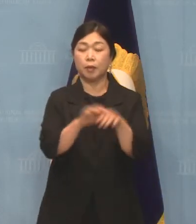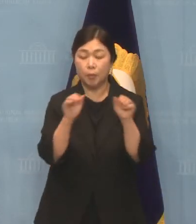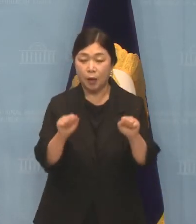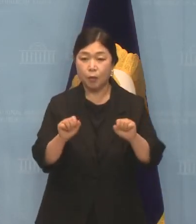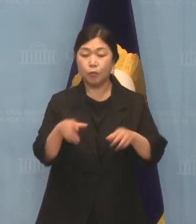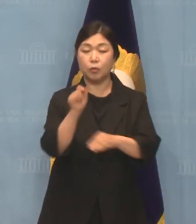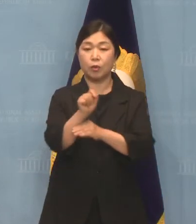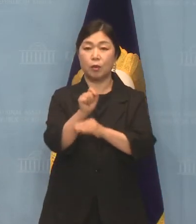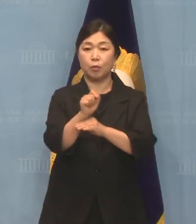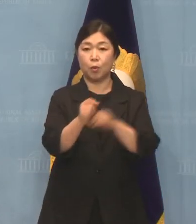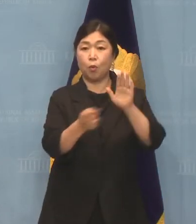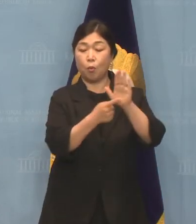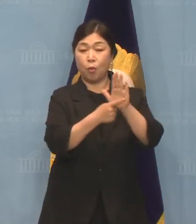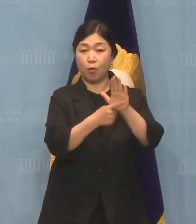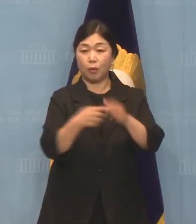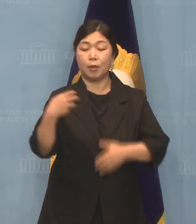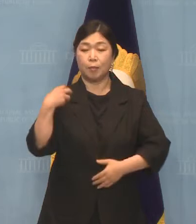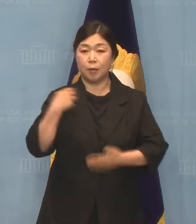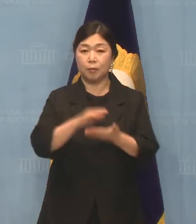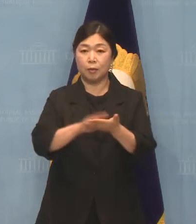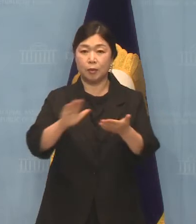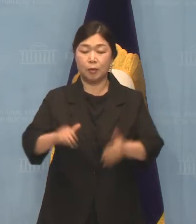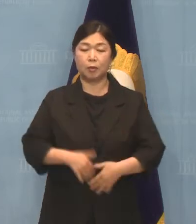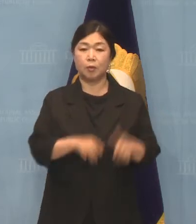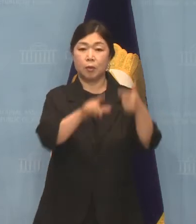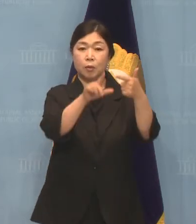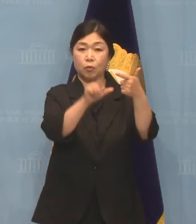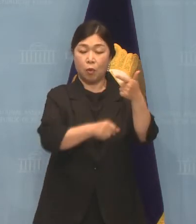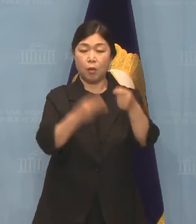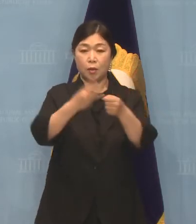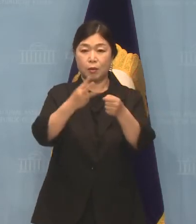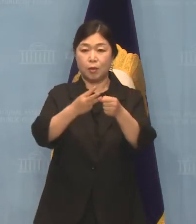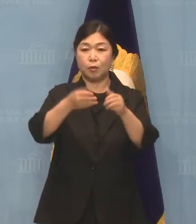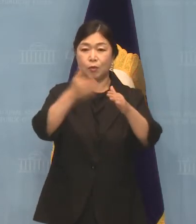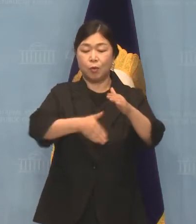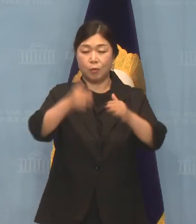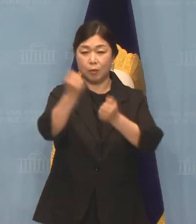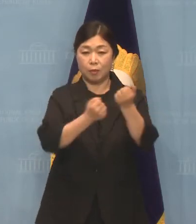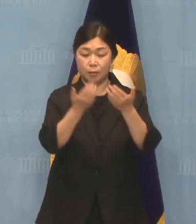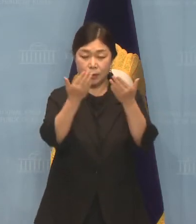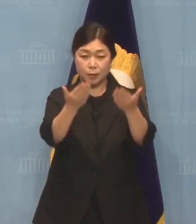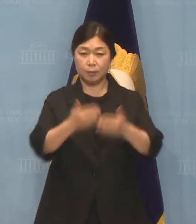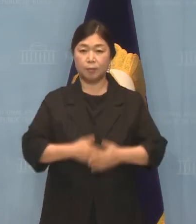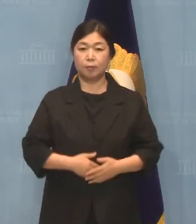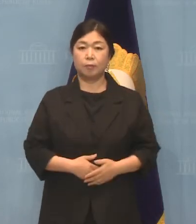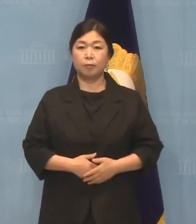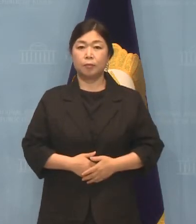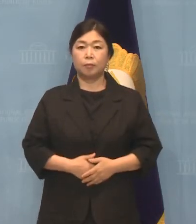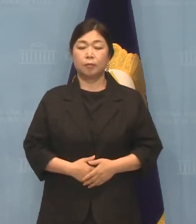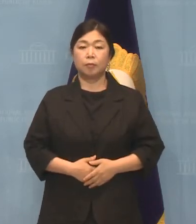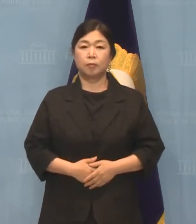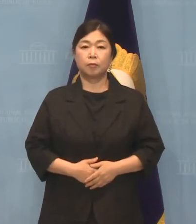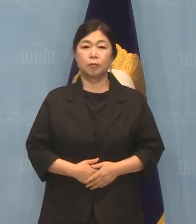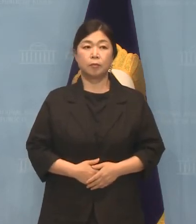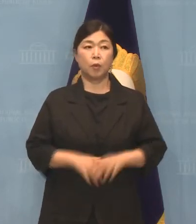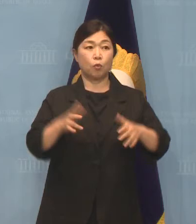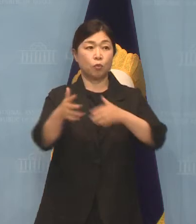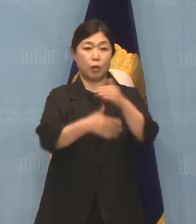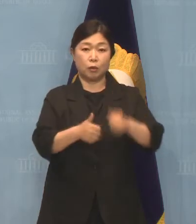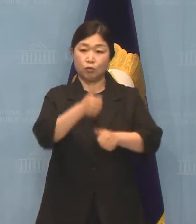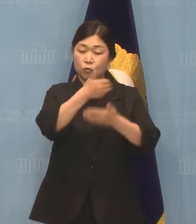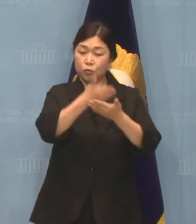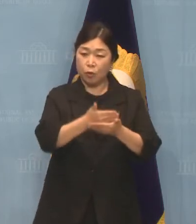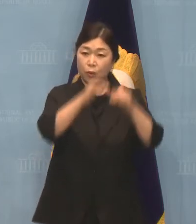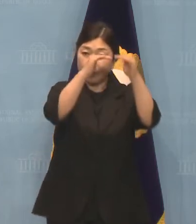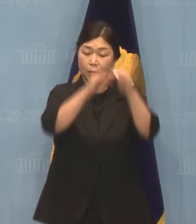안녕하십니까. 국회 사무처 공보기획관입니다. 6월 셋째 주 정례 브리핑 시작하겠습니다. 먼저 국회 주요